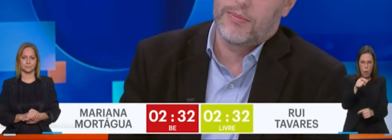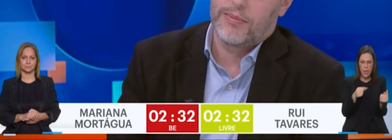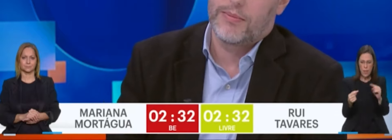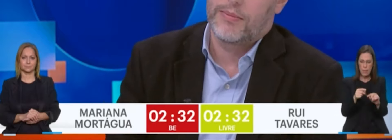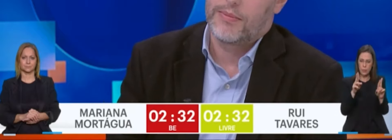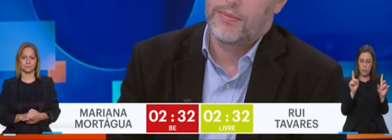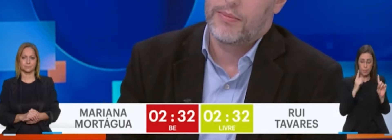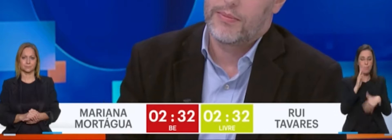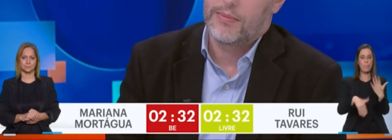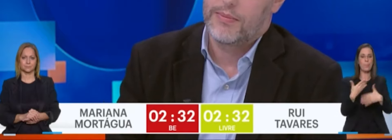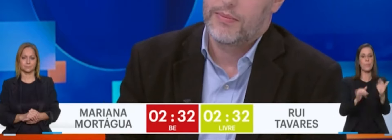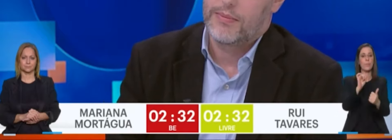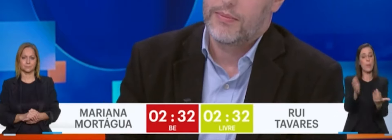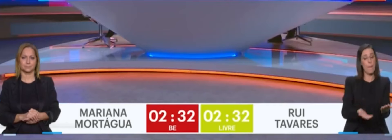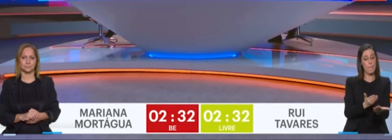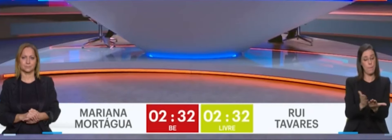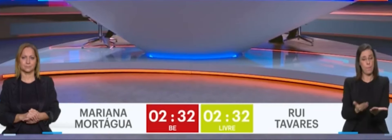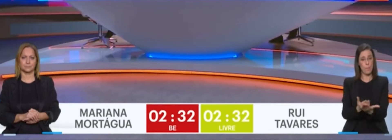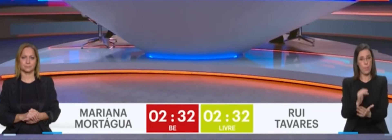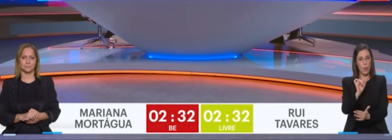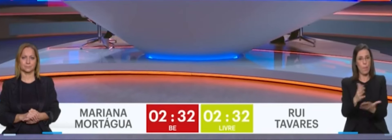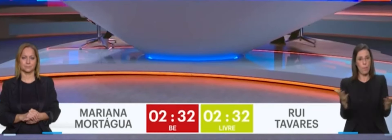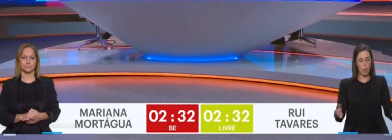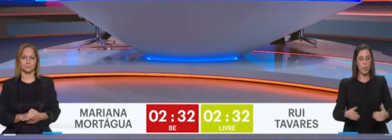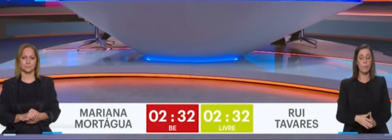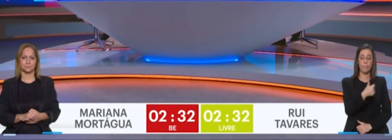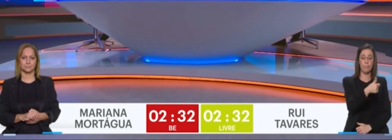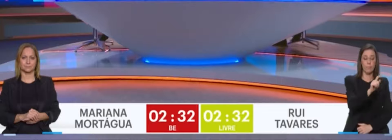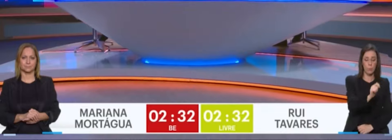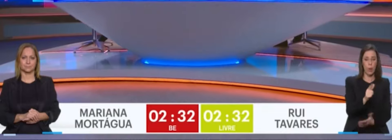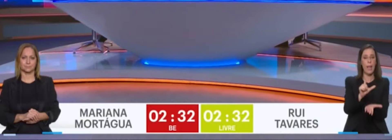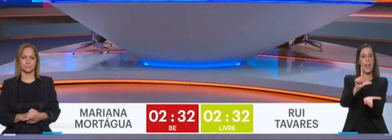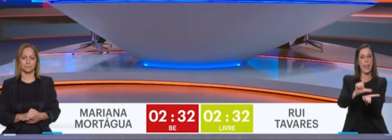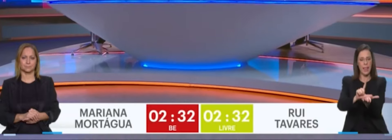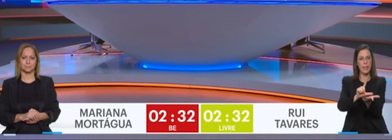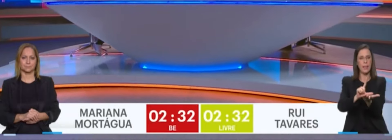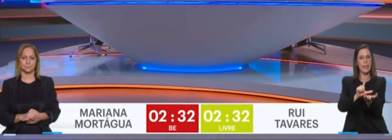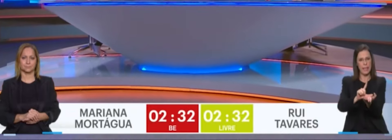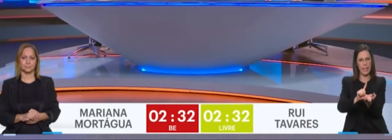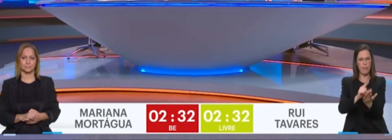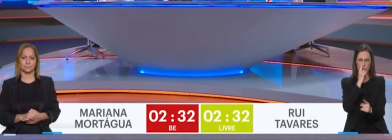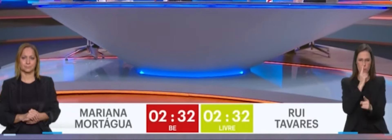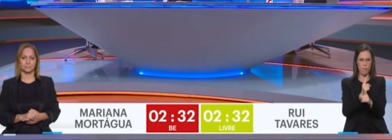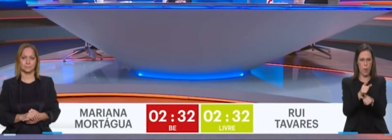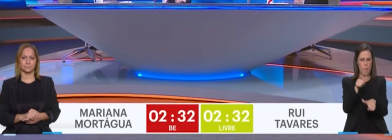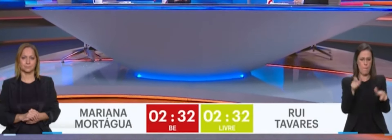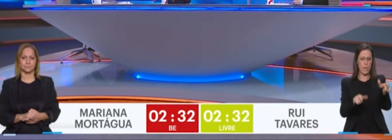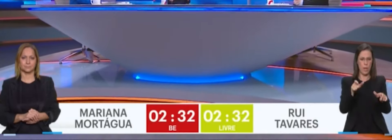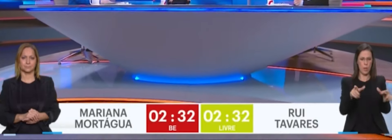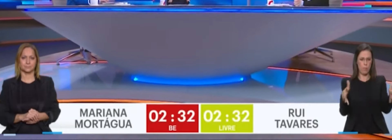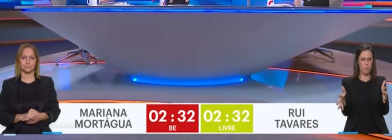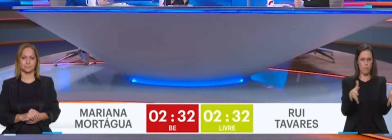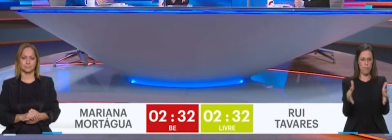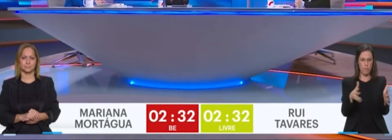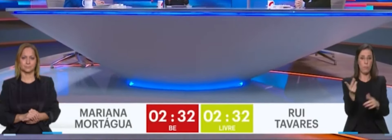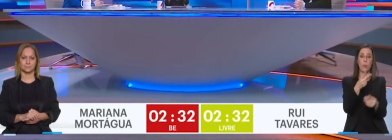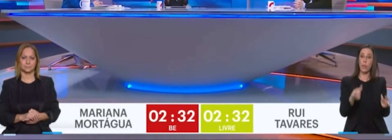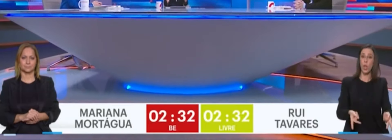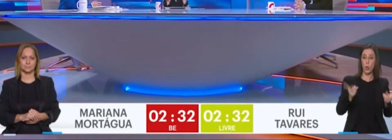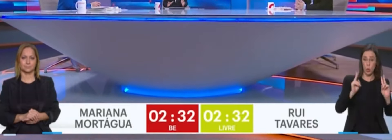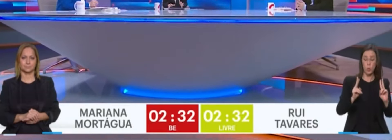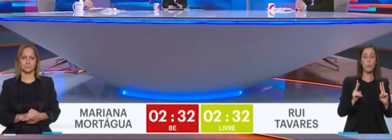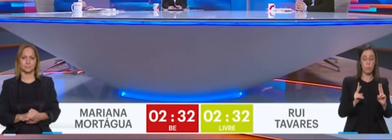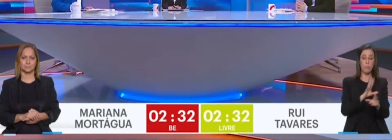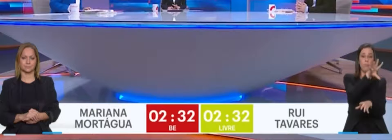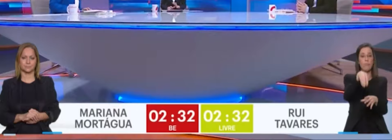avancemos então para as vossas propostas eh o bloco de esquerda e o livre disputam mais ou menos o mesmo eleitorado e estão os dois disponíveis para